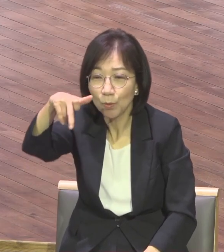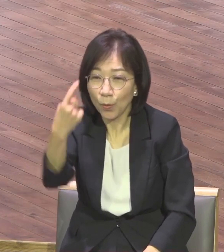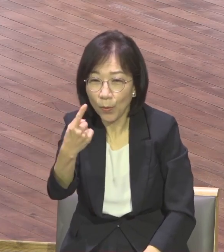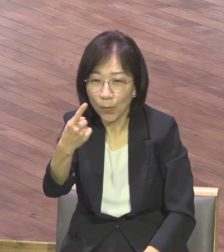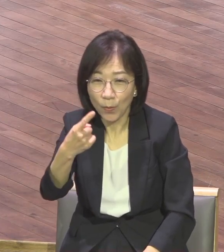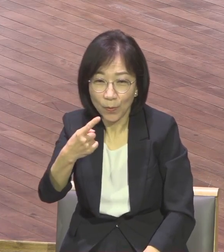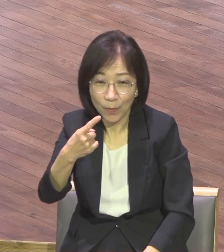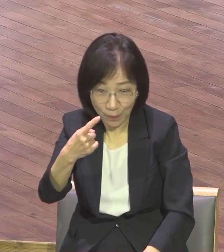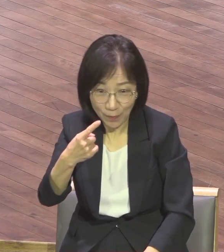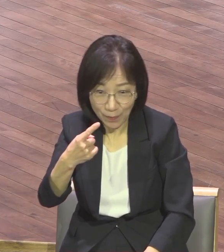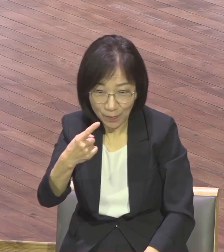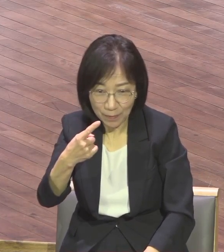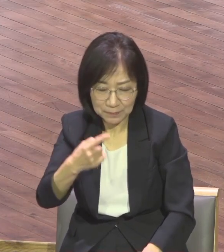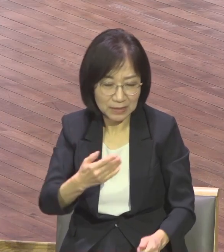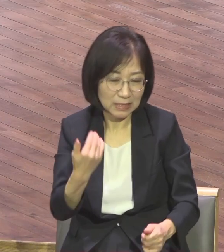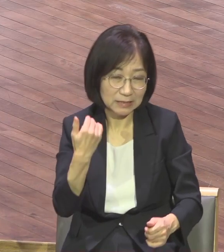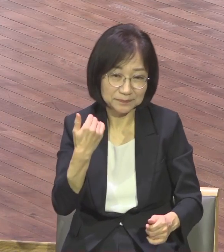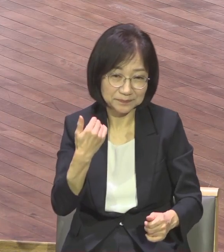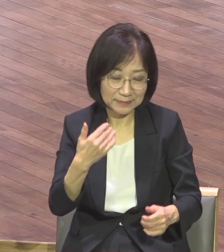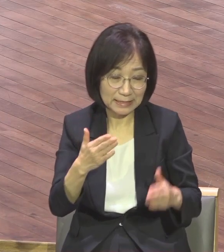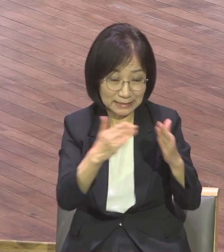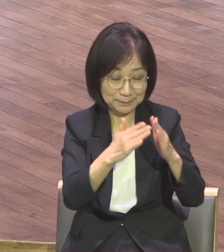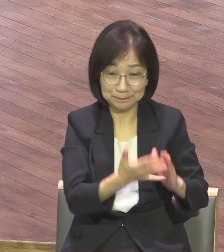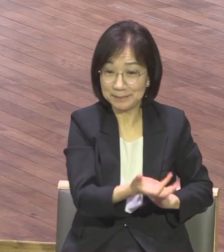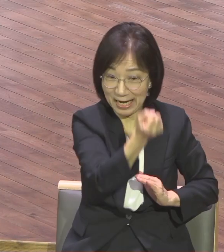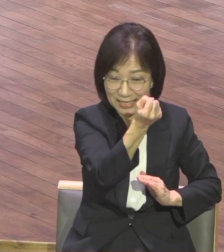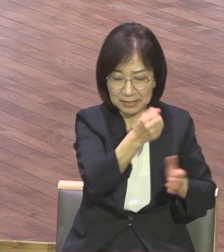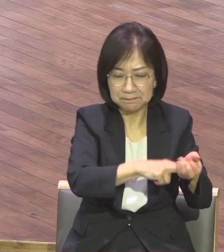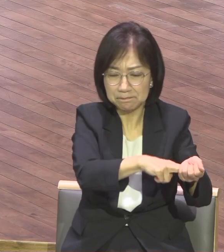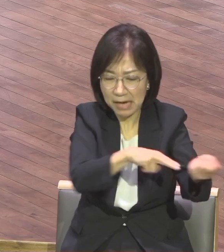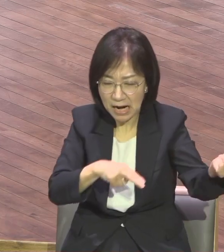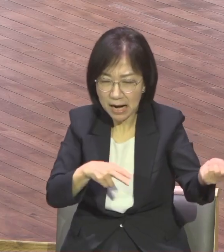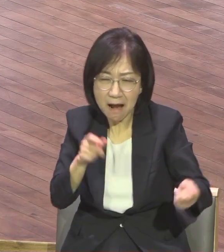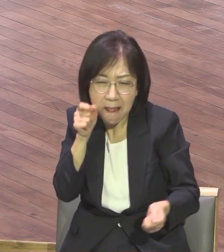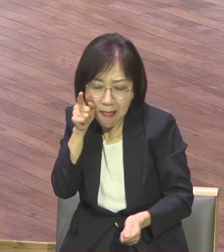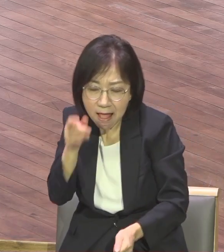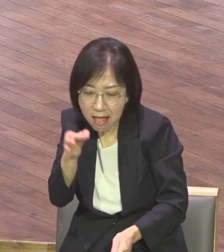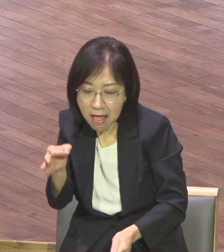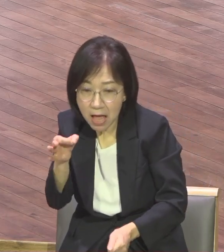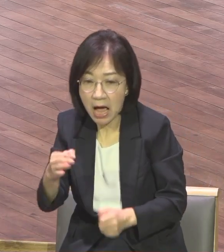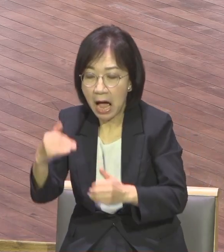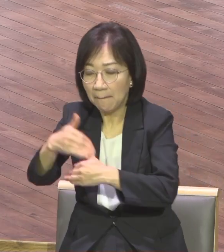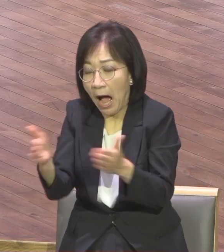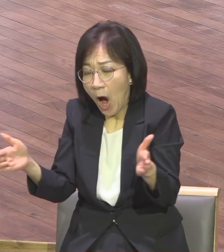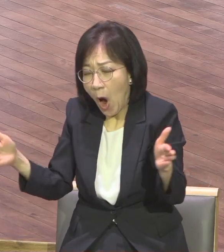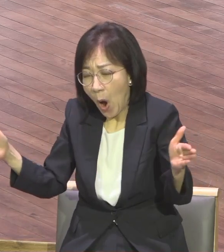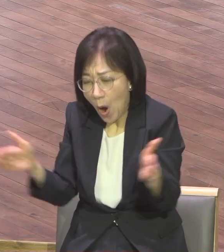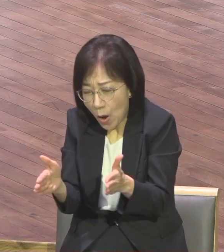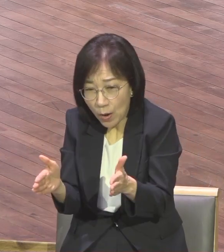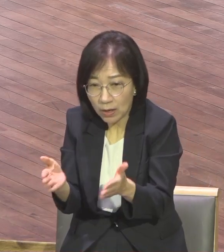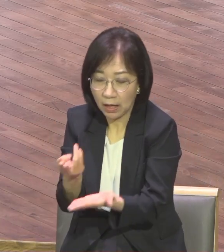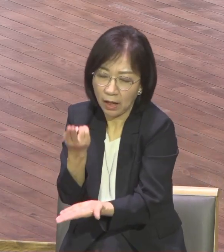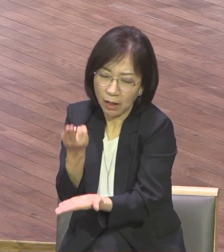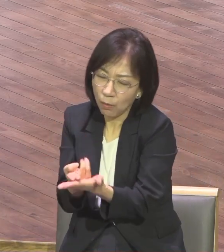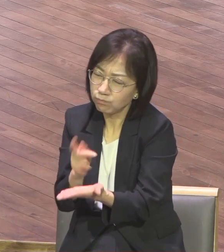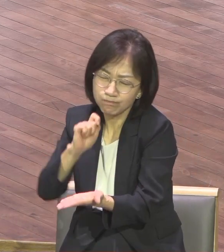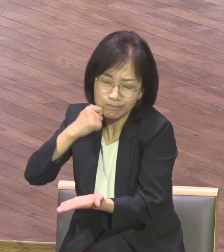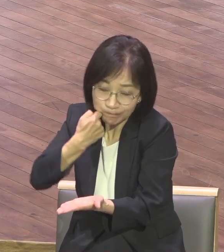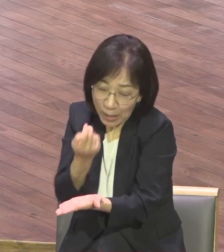사골세. 사골세입니다. 조그만 아파트 다리를 쭉 뻗으면 두 개가 다 부딪혀요.